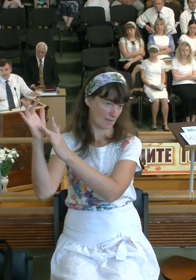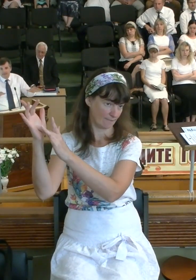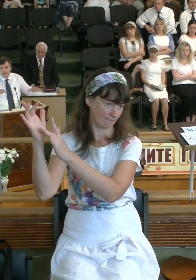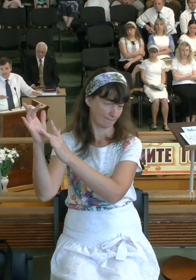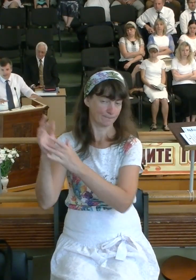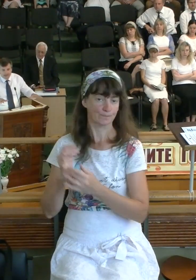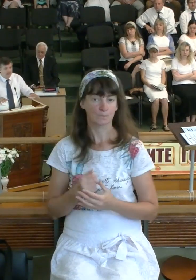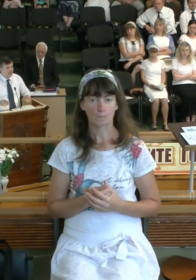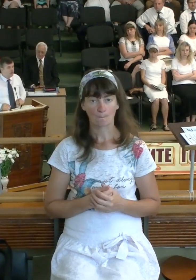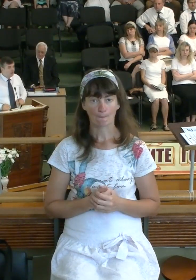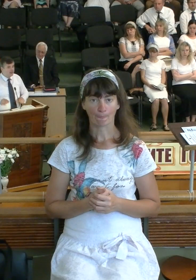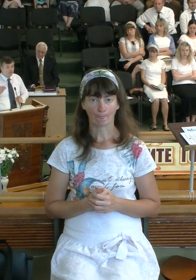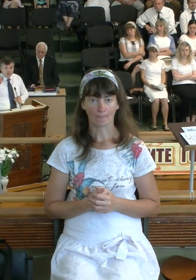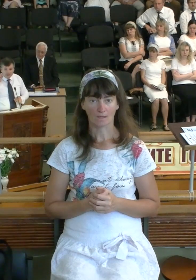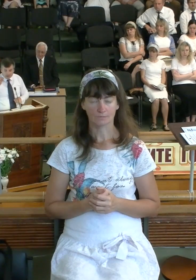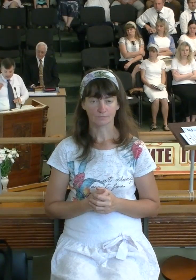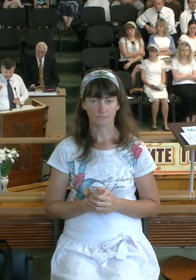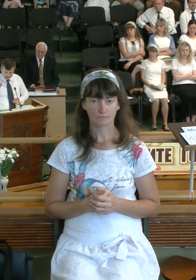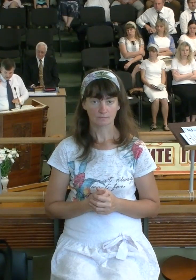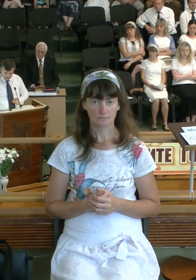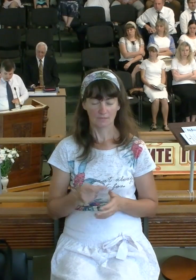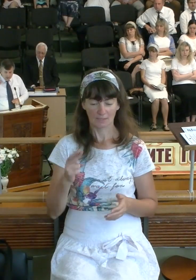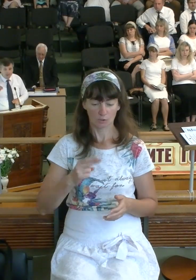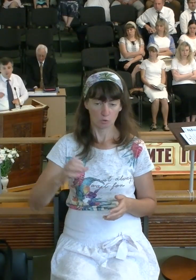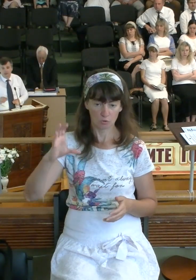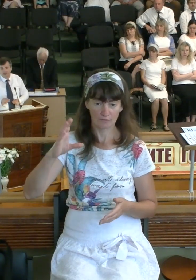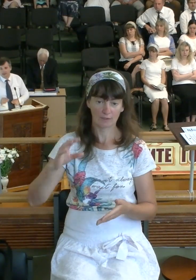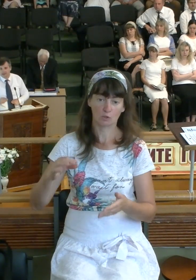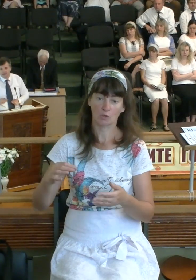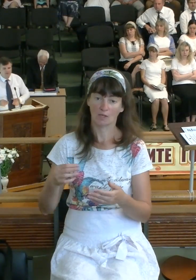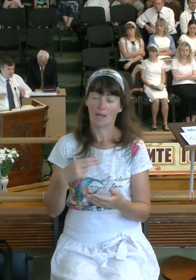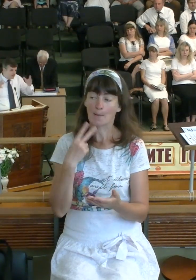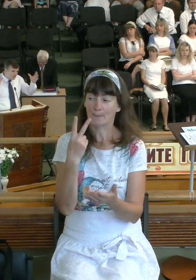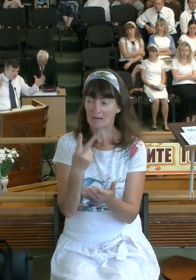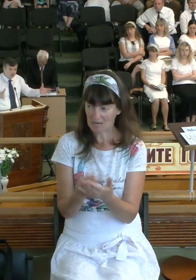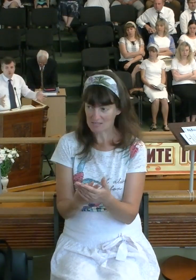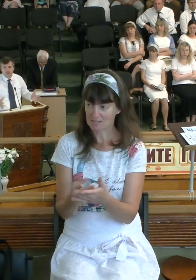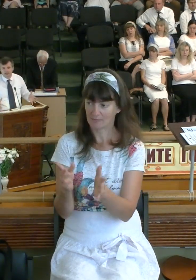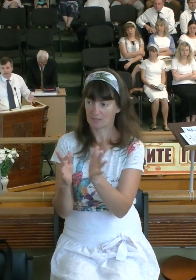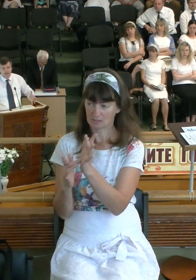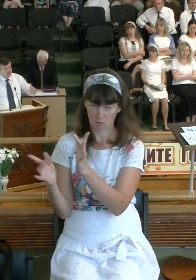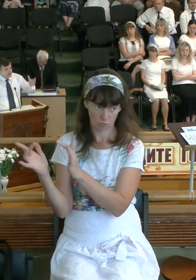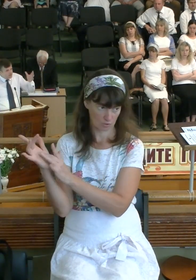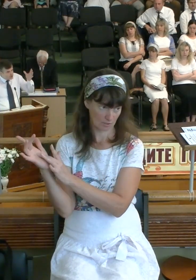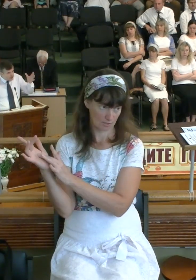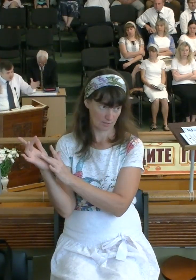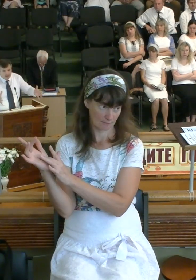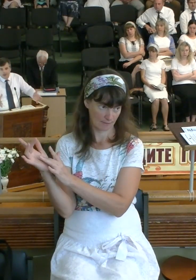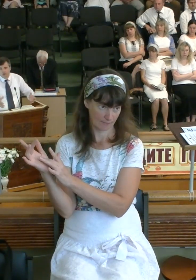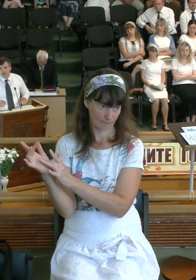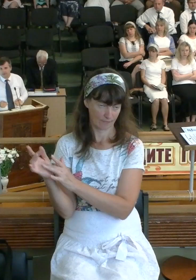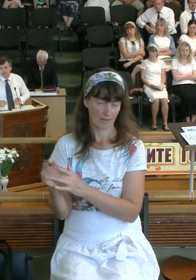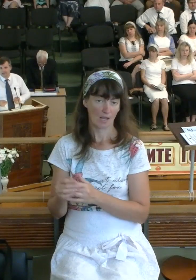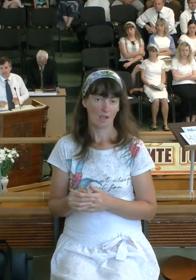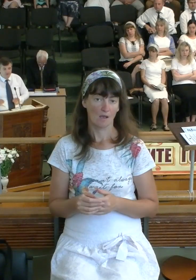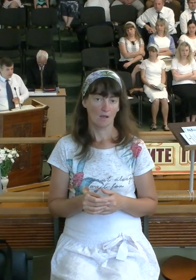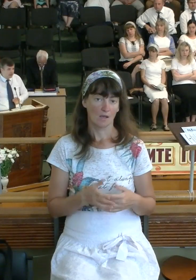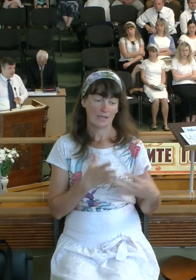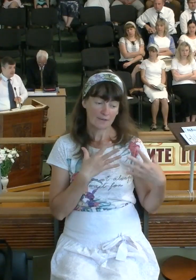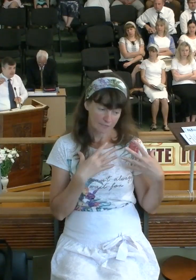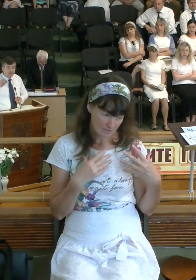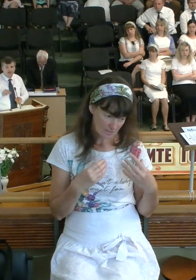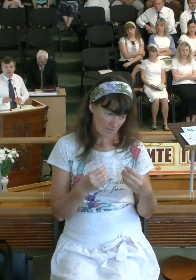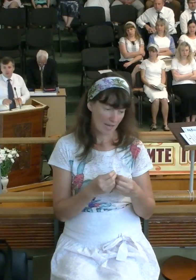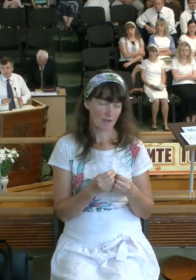последней страницы Писания Он нам будет показывать Иисуса Христа. И в храмовом служении, и в жертвах, которые приносили.